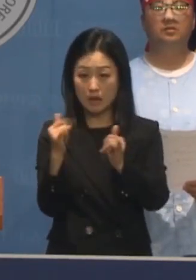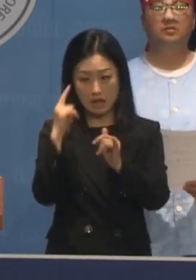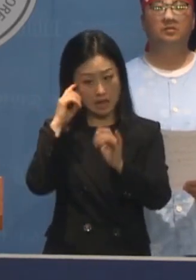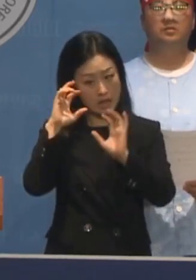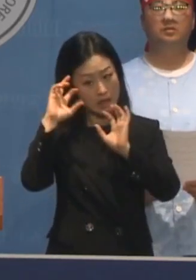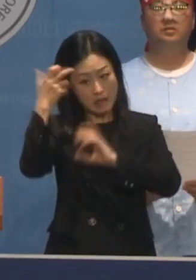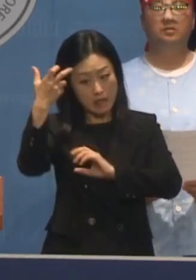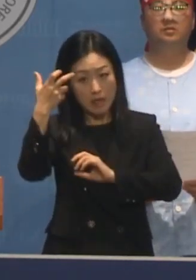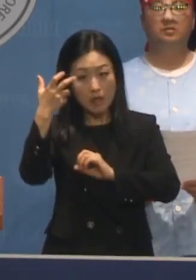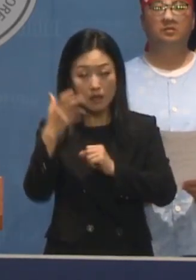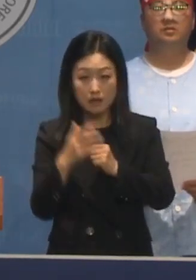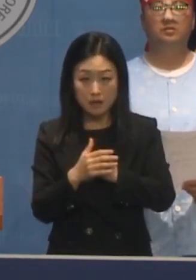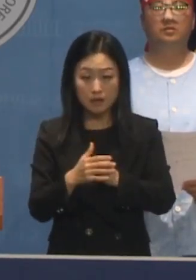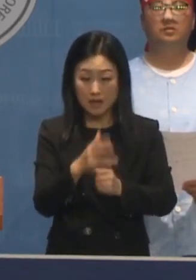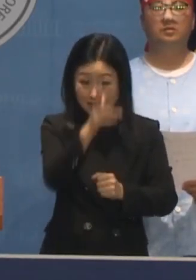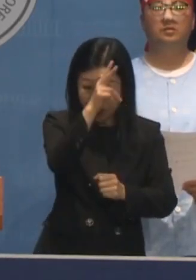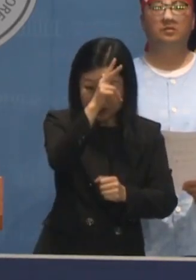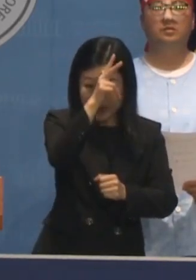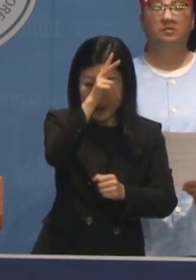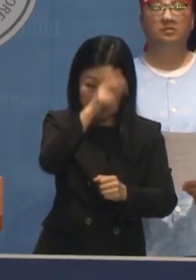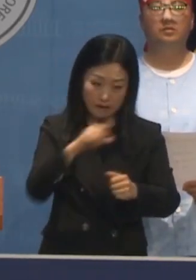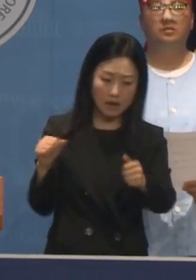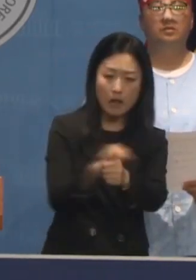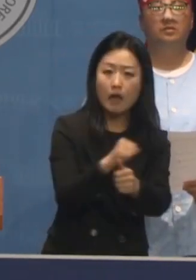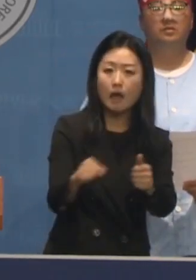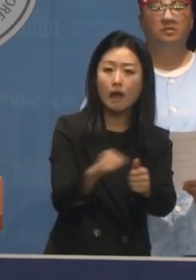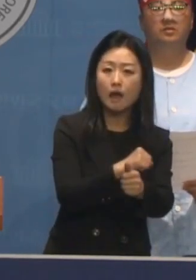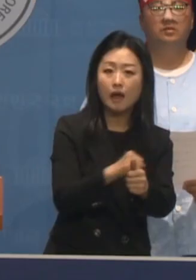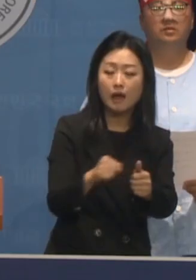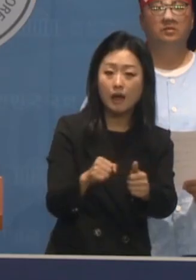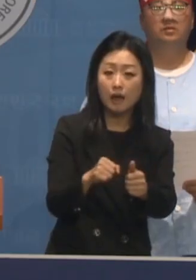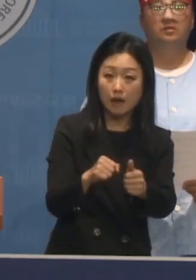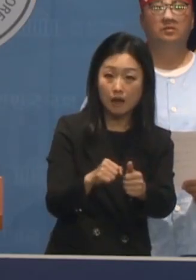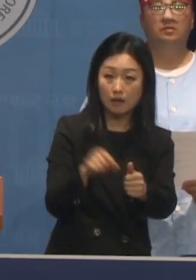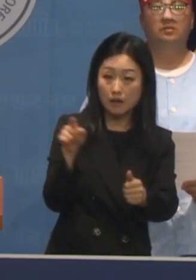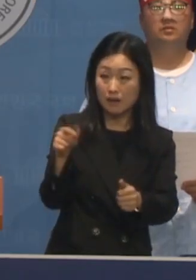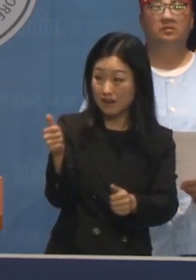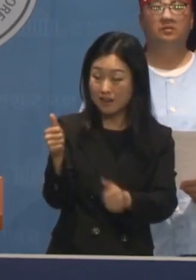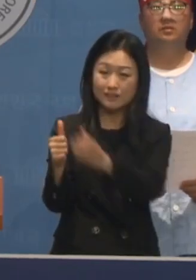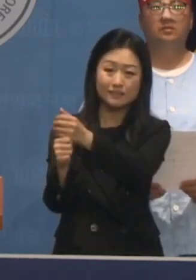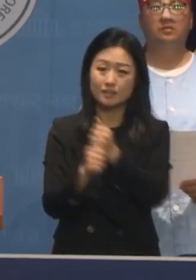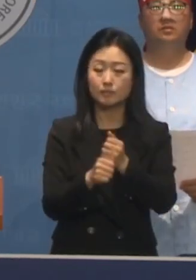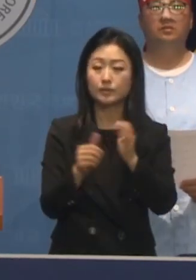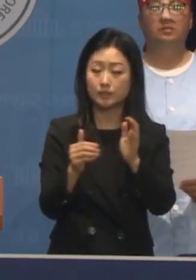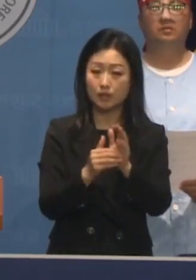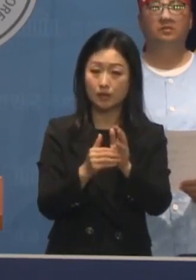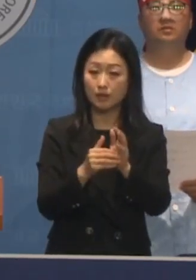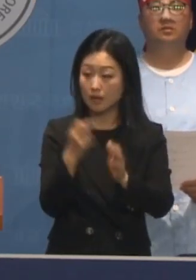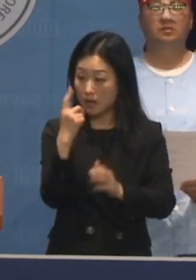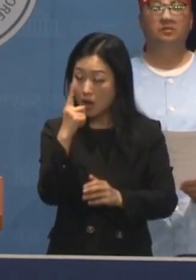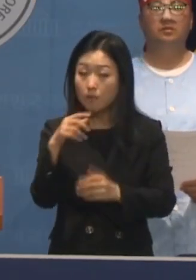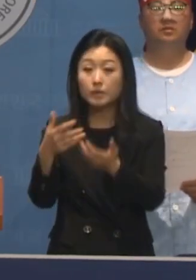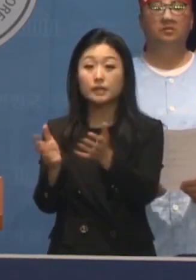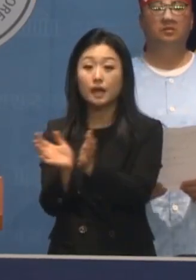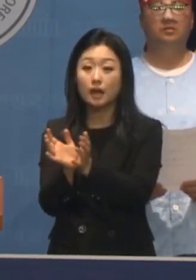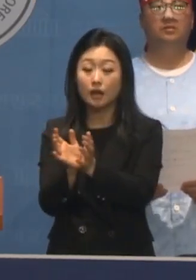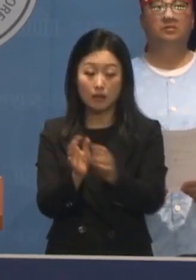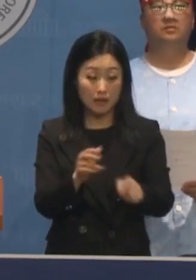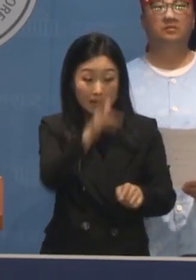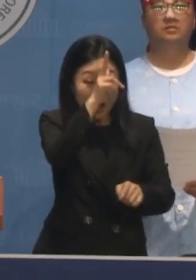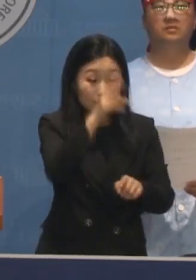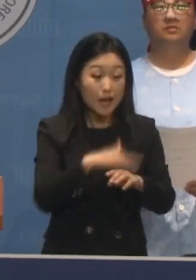듯 현장에 배치된 경찰까지 팼고 현장에서 체포되었다. 그 경비대는 경찰인